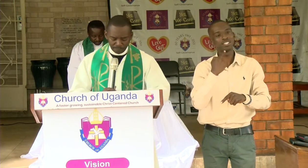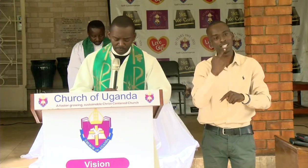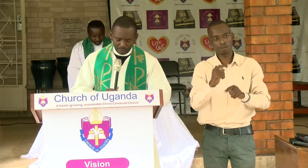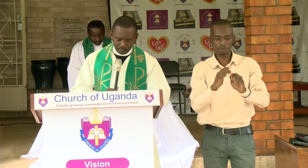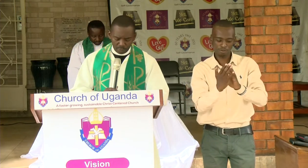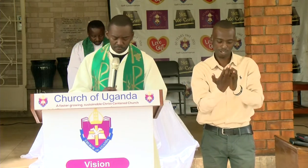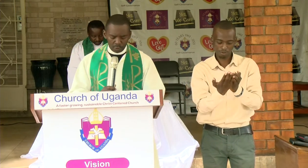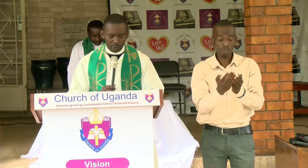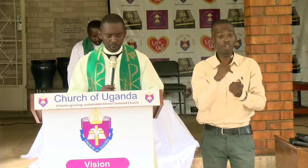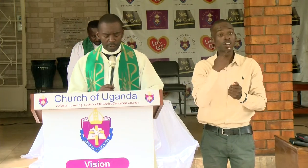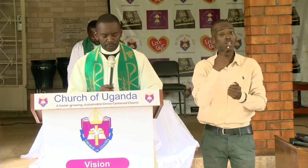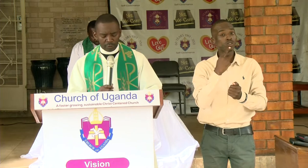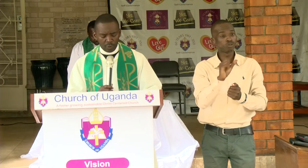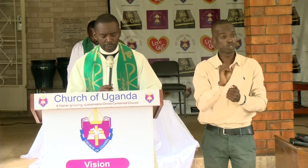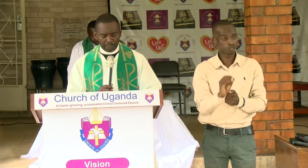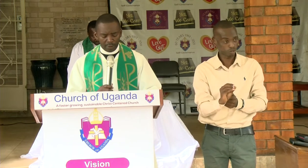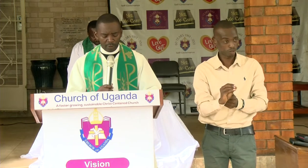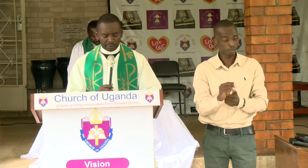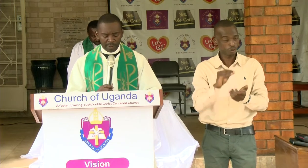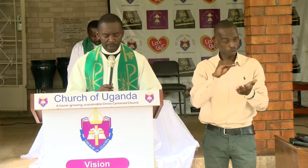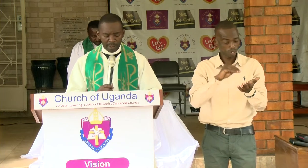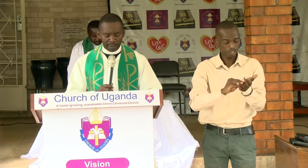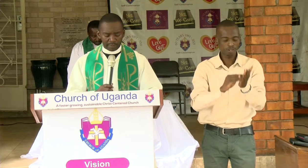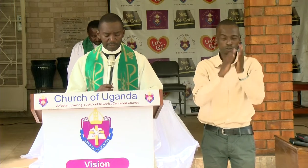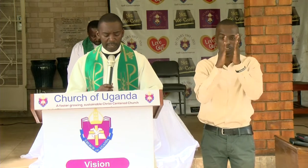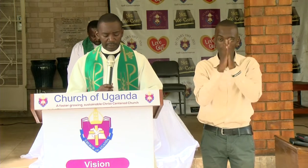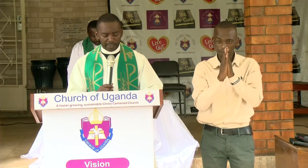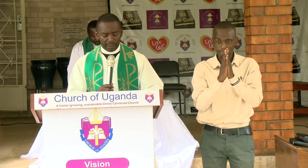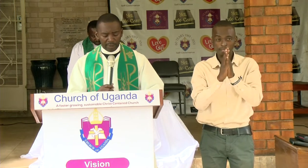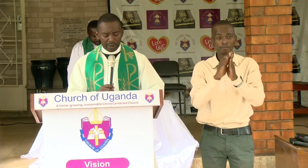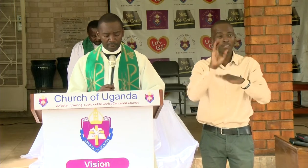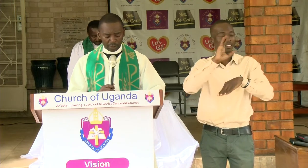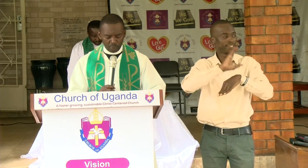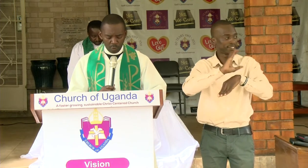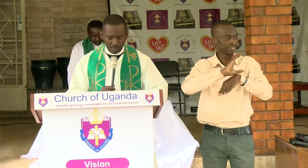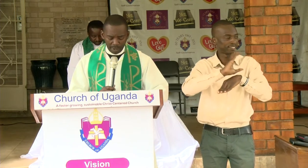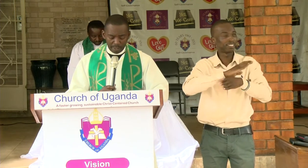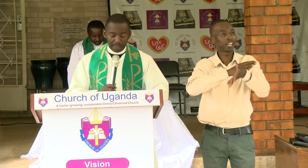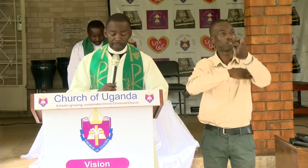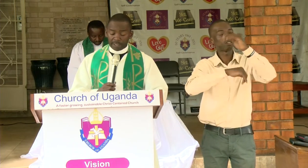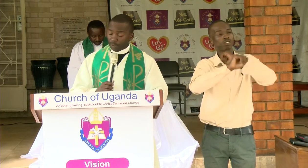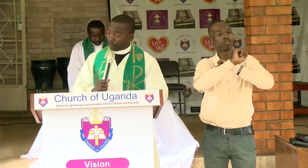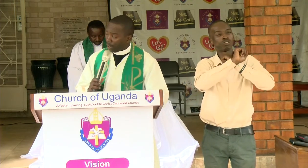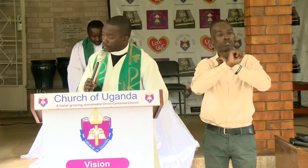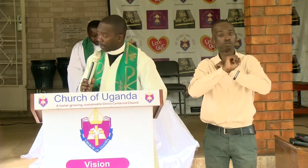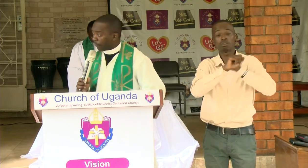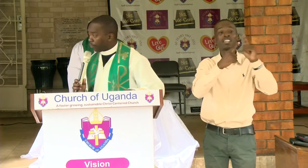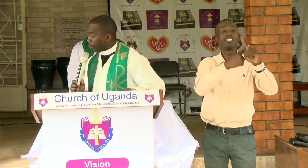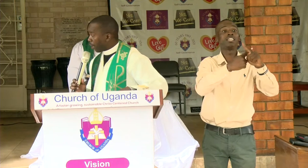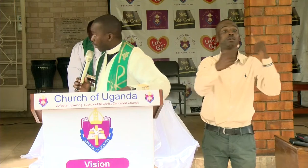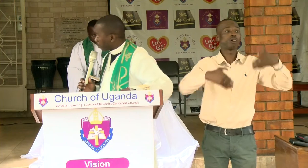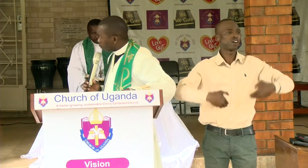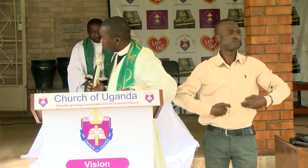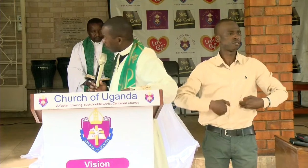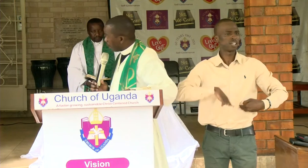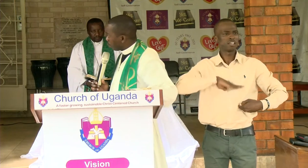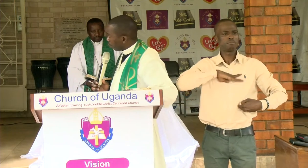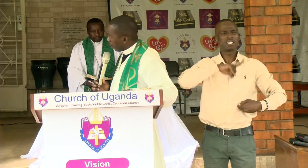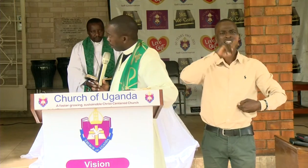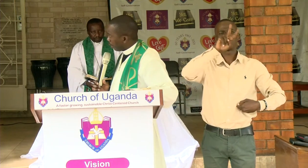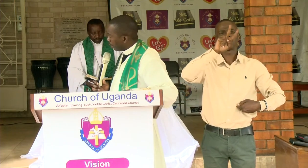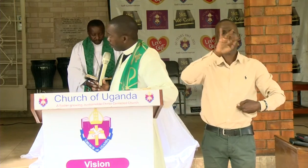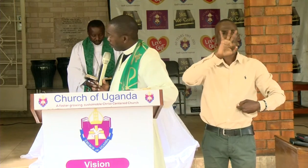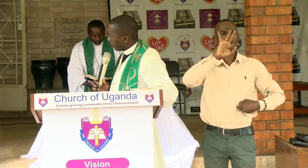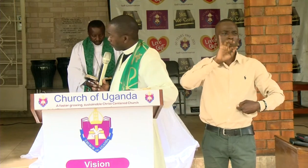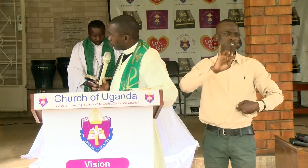bekigambibwa. N'olwekyo tuongere okusaba nti kanisa yakatonda yongere okugikuuma. Yattibwa nga akyali muvubuka emyaka 38